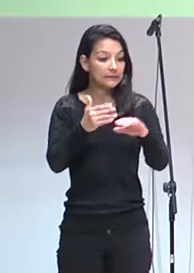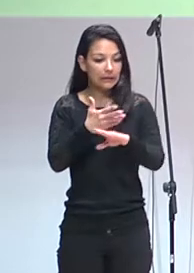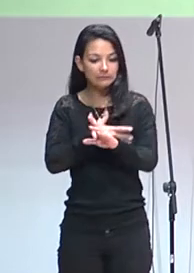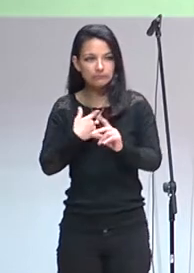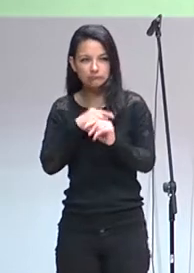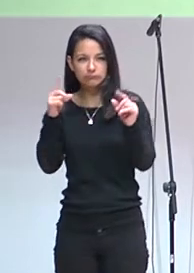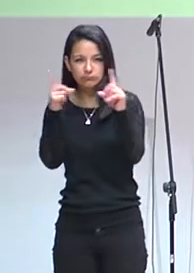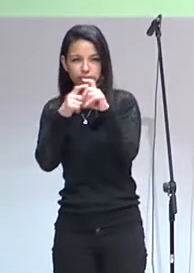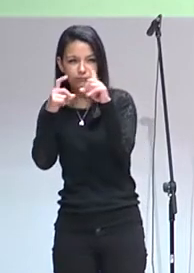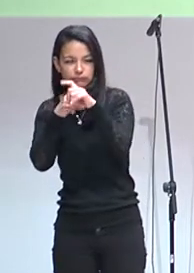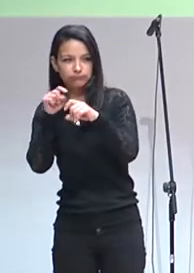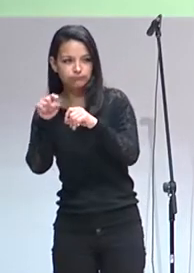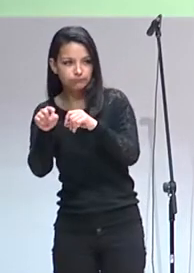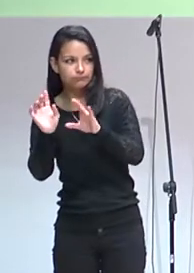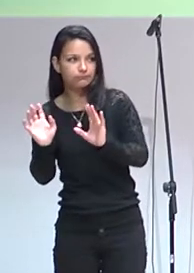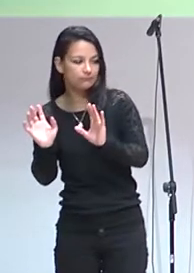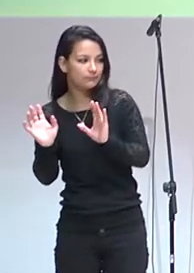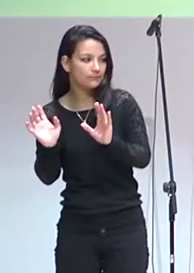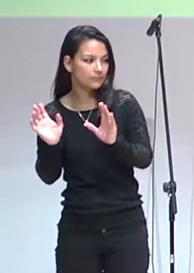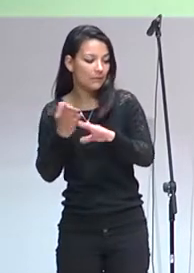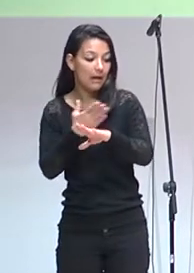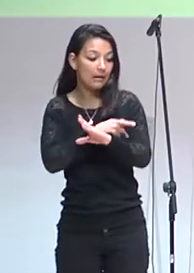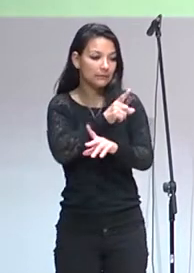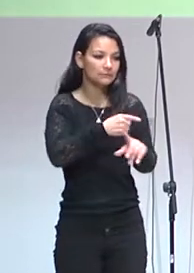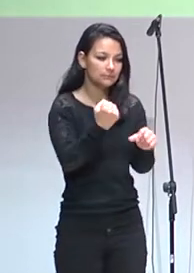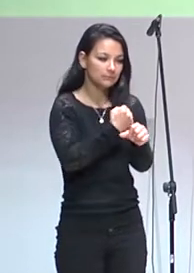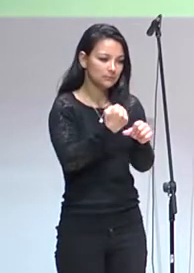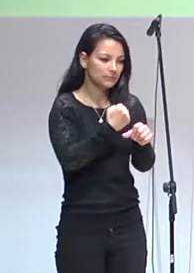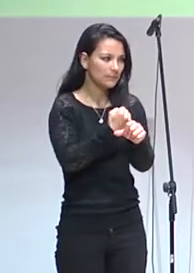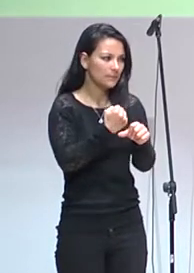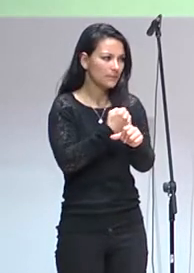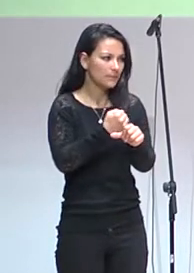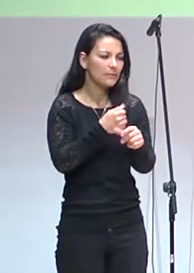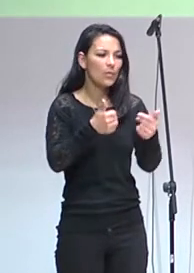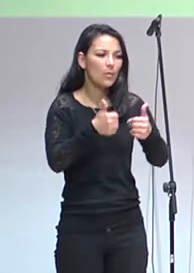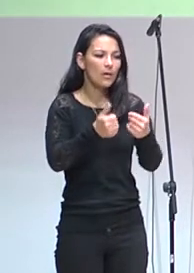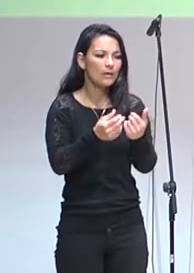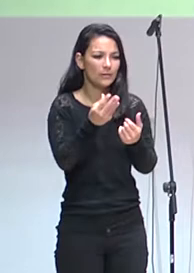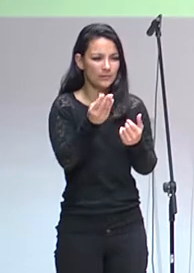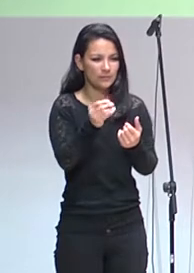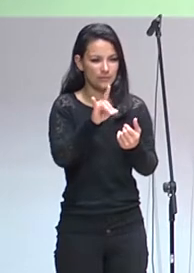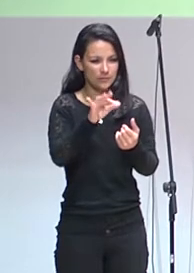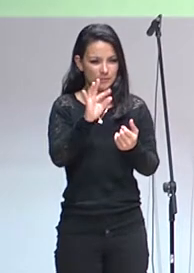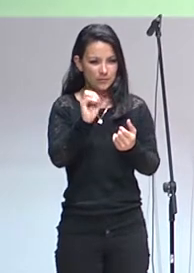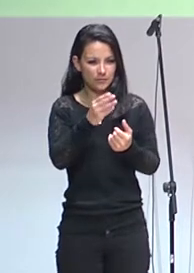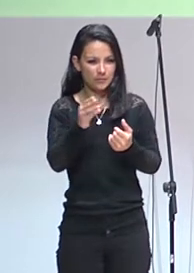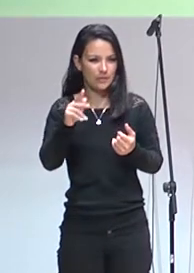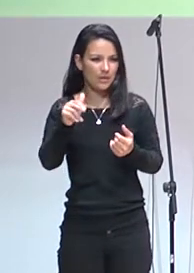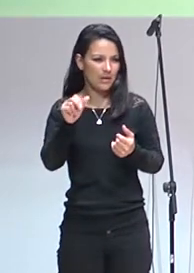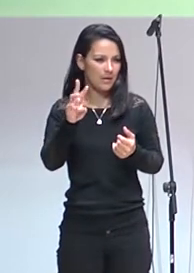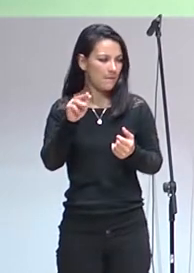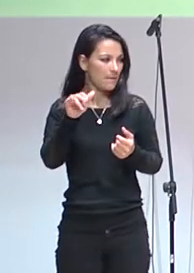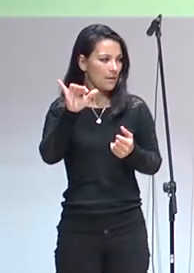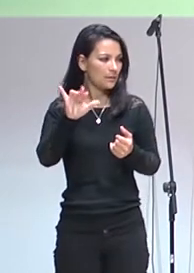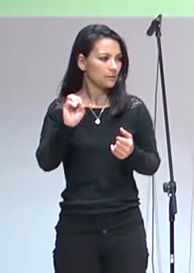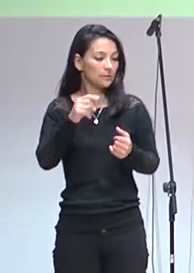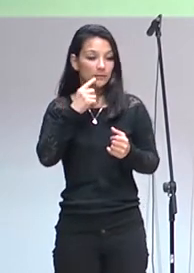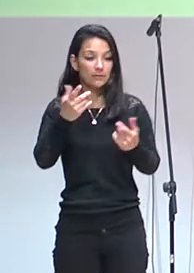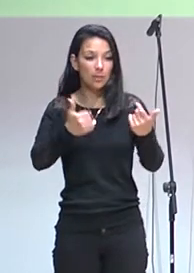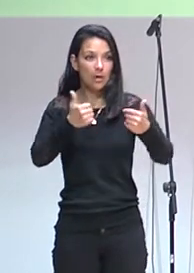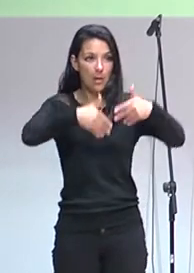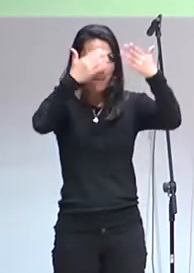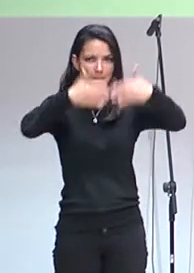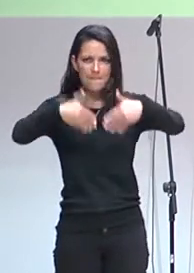reflexión, ellos trabajaban lo que se llamaban los quipus camayos, que eran los nudos, o sea, a través de los nudos y